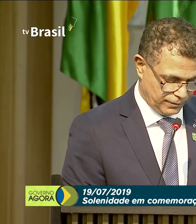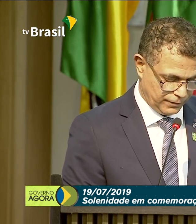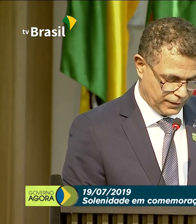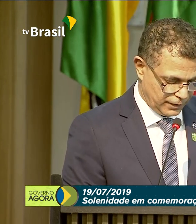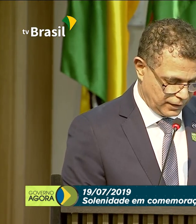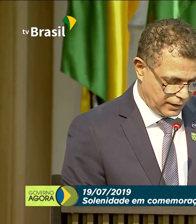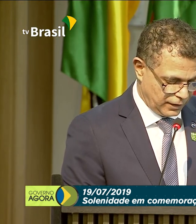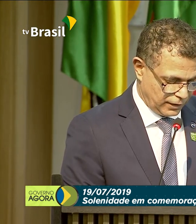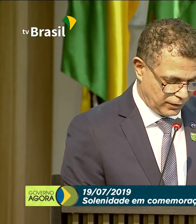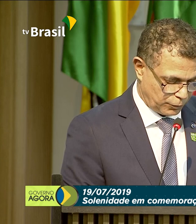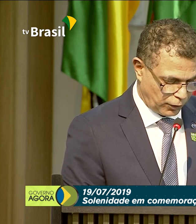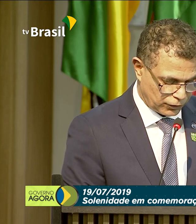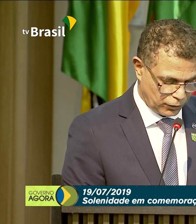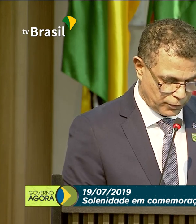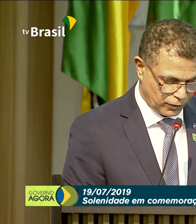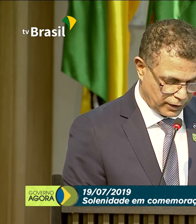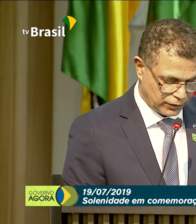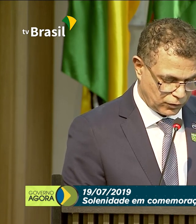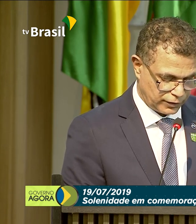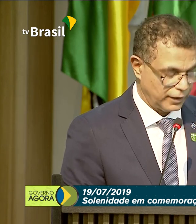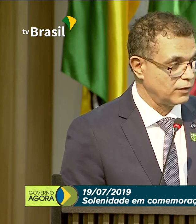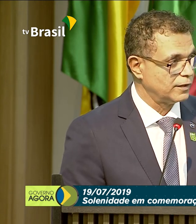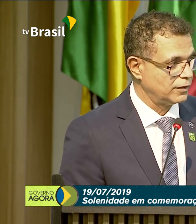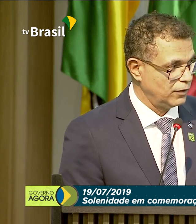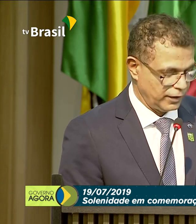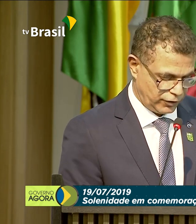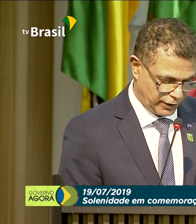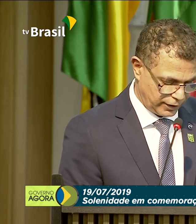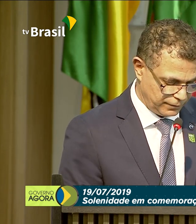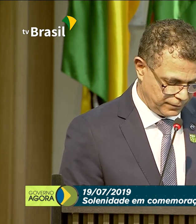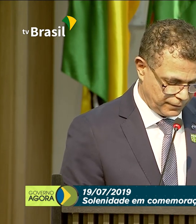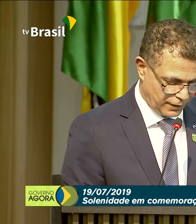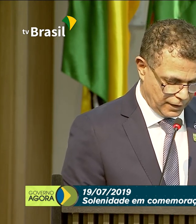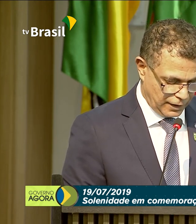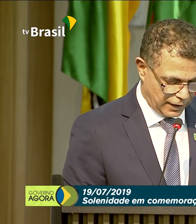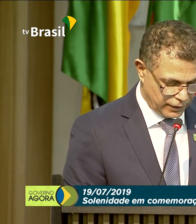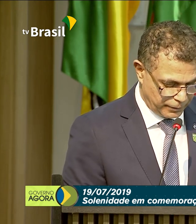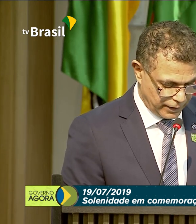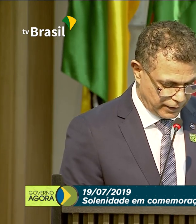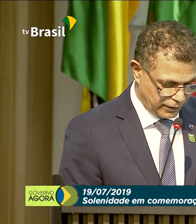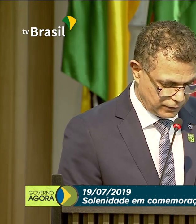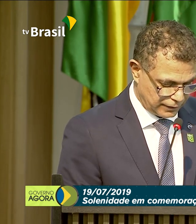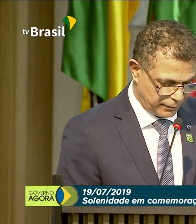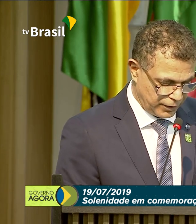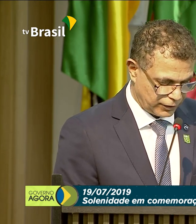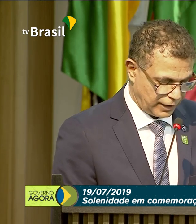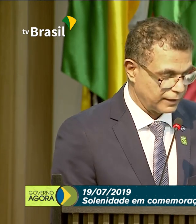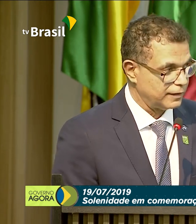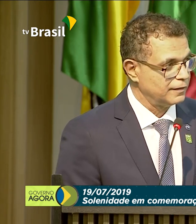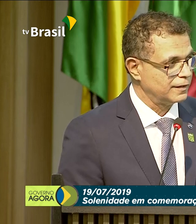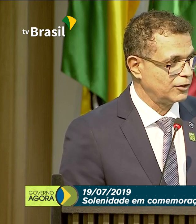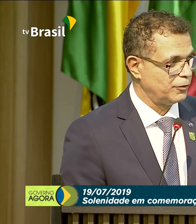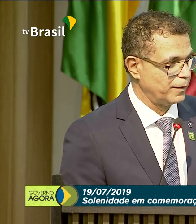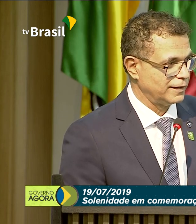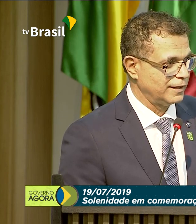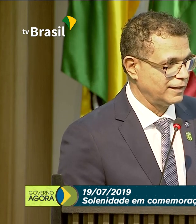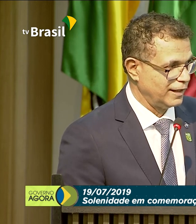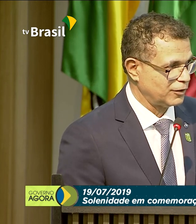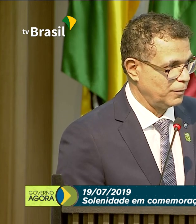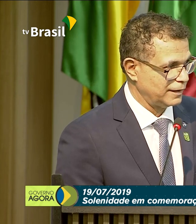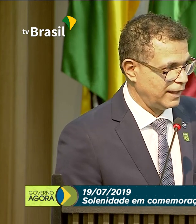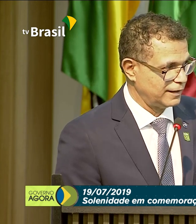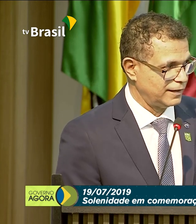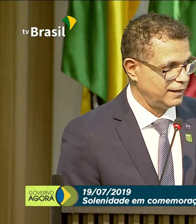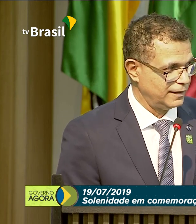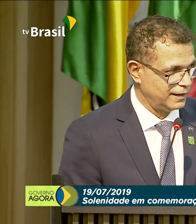homenageados Esporte Clube Rio Grande, conselheiro Cecílio Teixeira, Aline Pellegrino e Tamires Cássia, que tive o prazer de